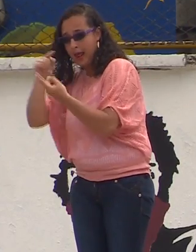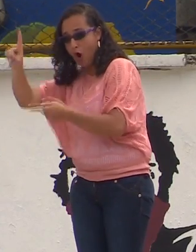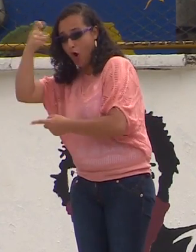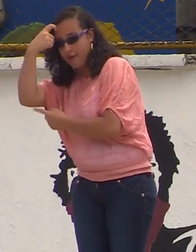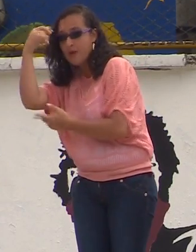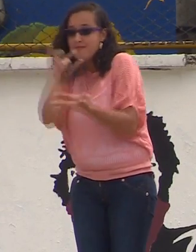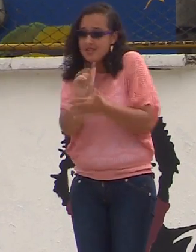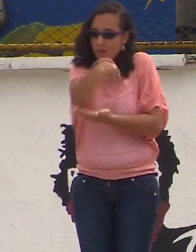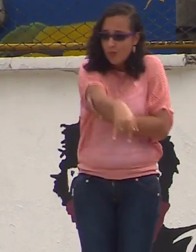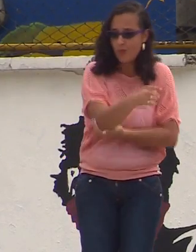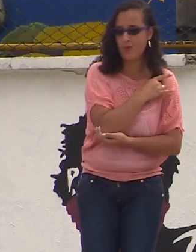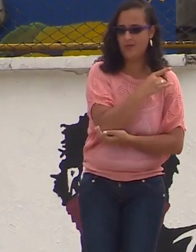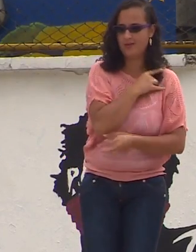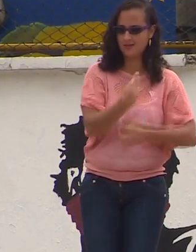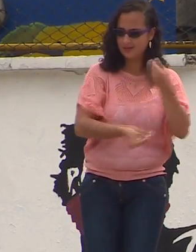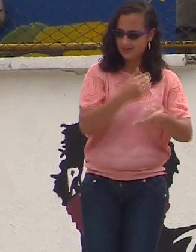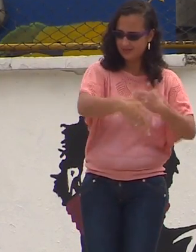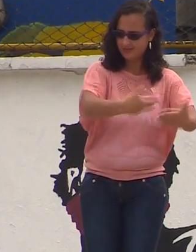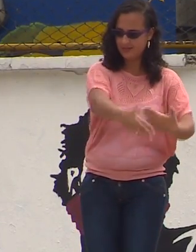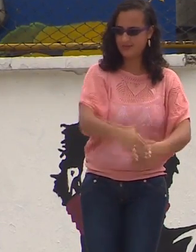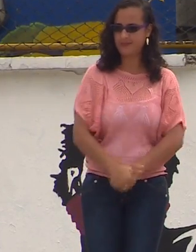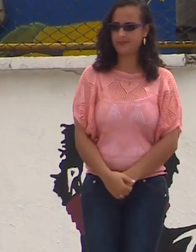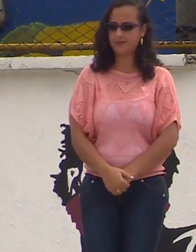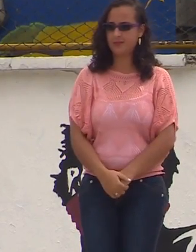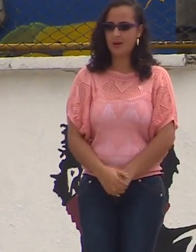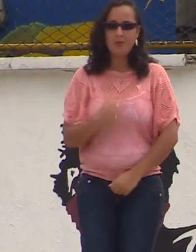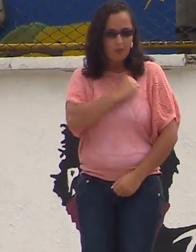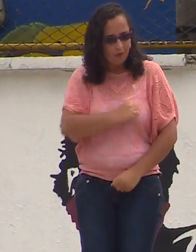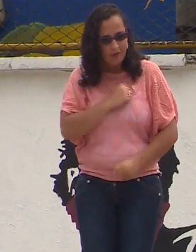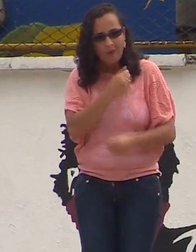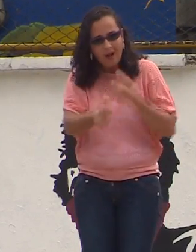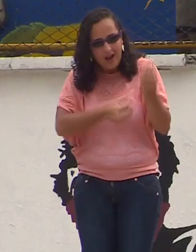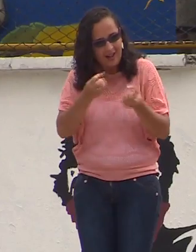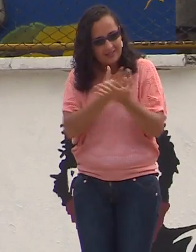Brindamos garantías para todo ello.